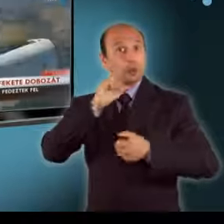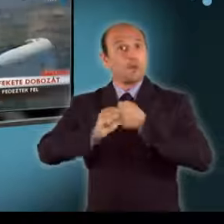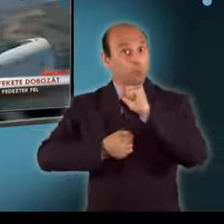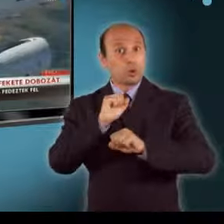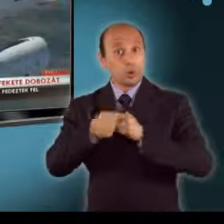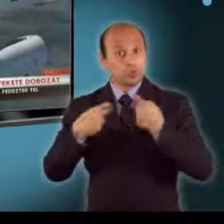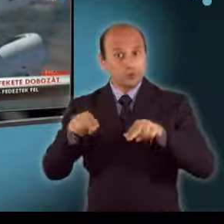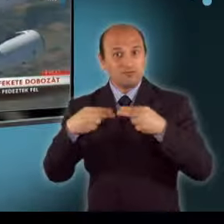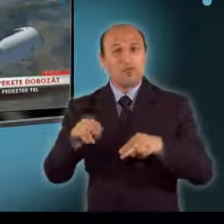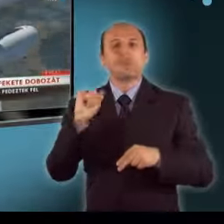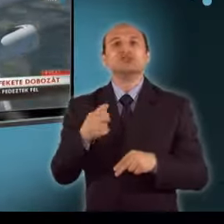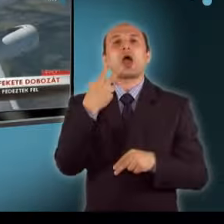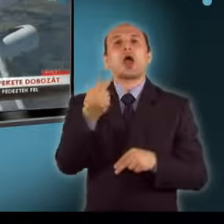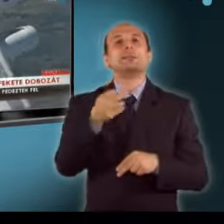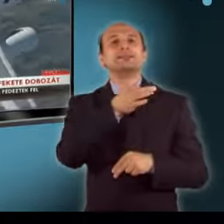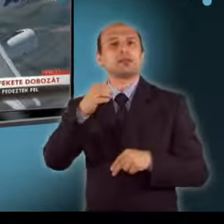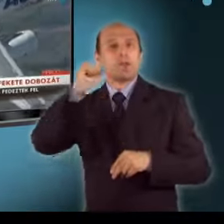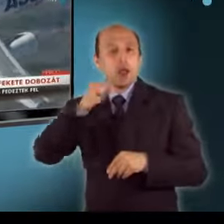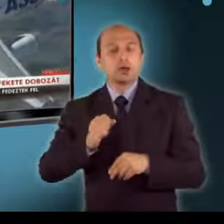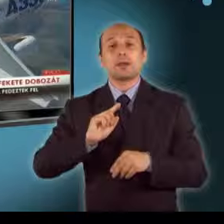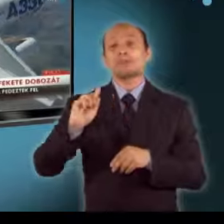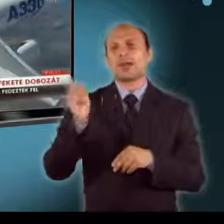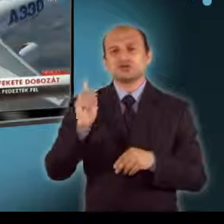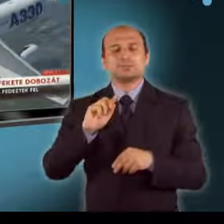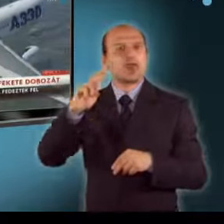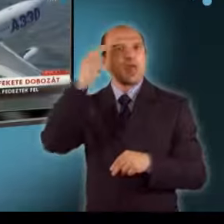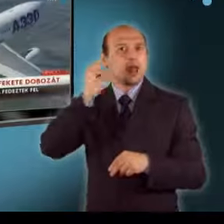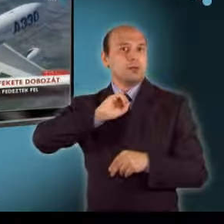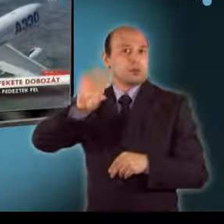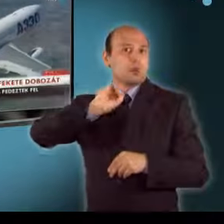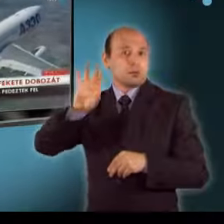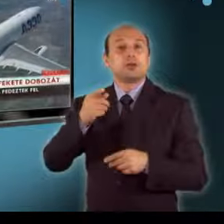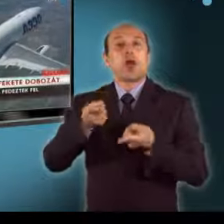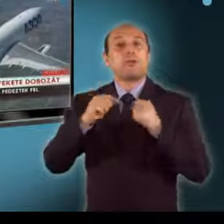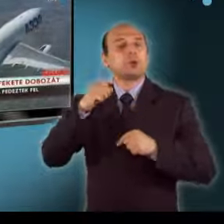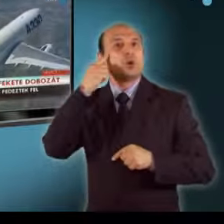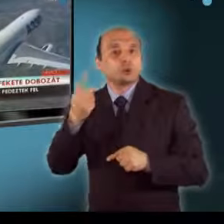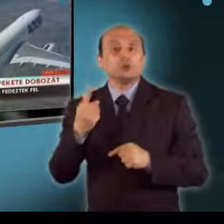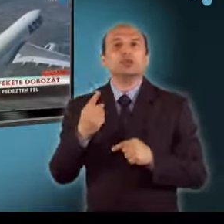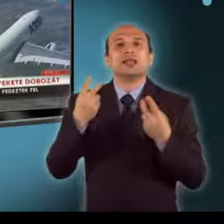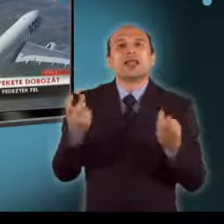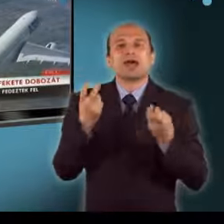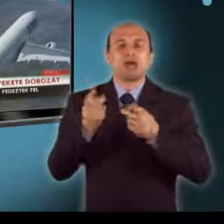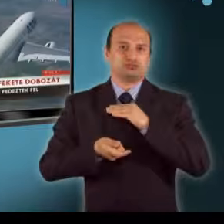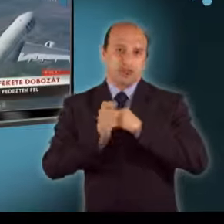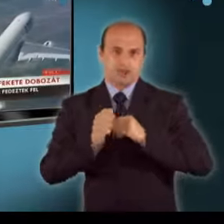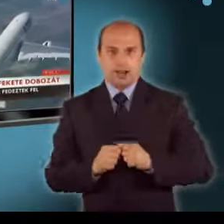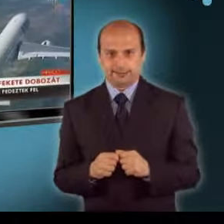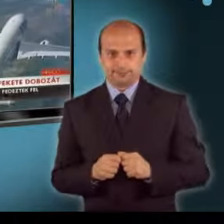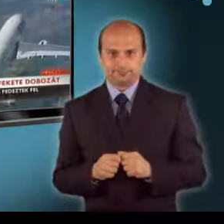működőképes, és 30 napon át képes másodpercenként jeleket kibocsátani. Ez jelentősen megkönnyítheti a